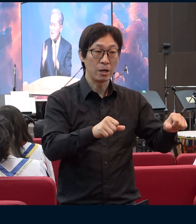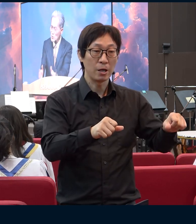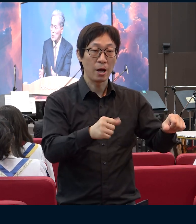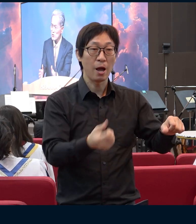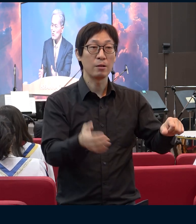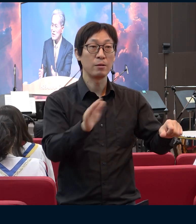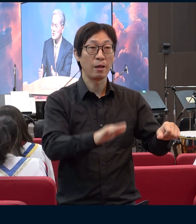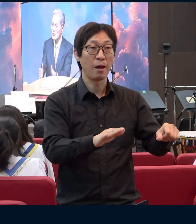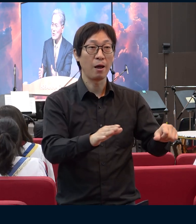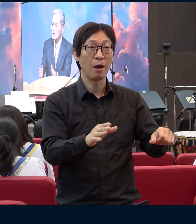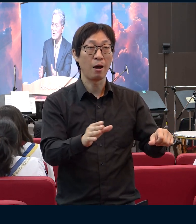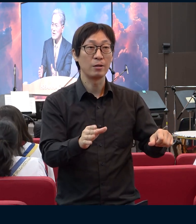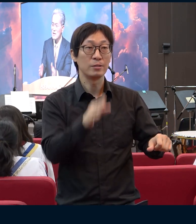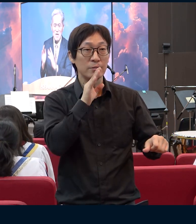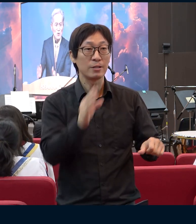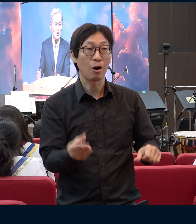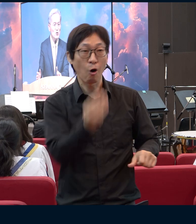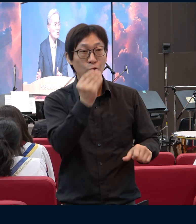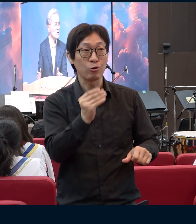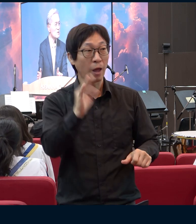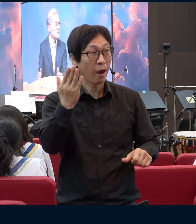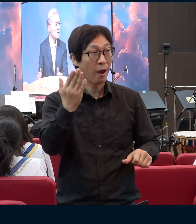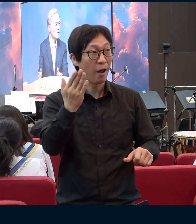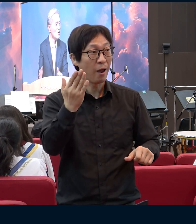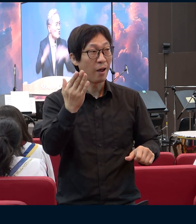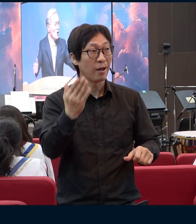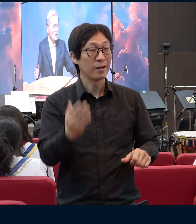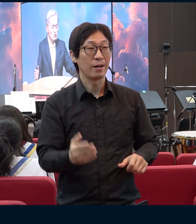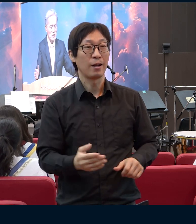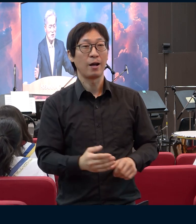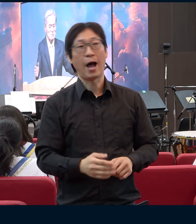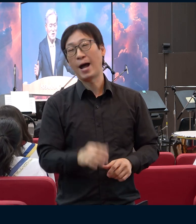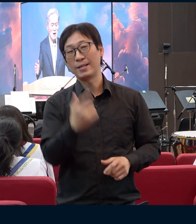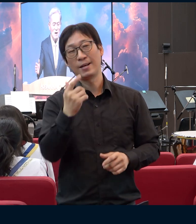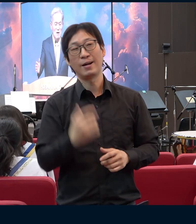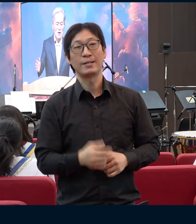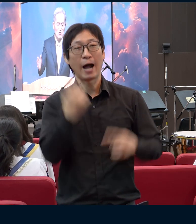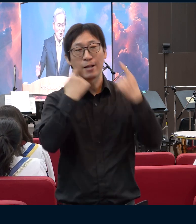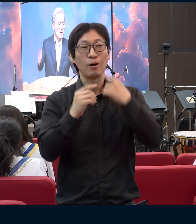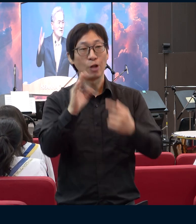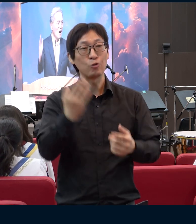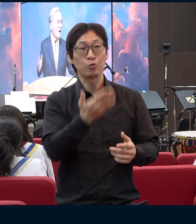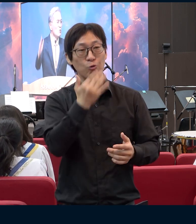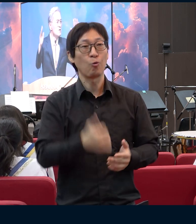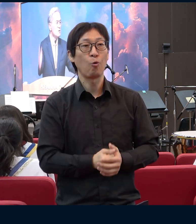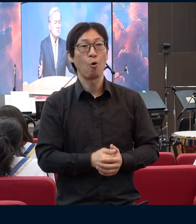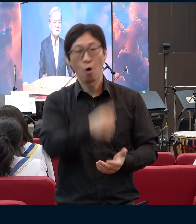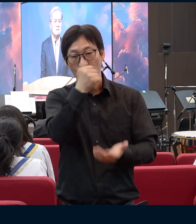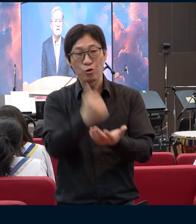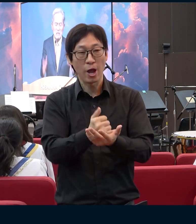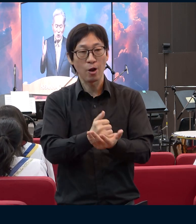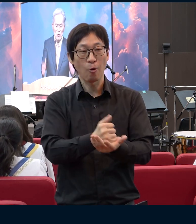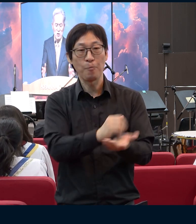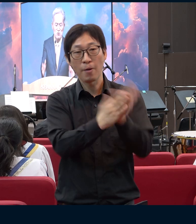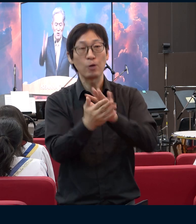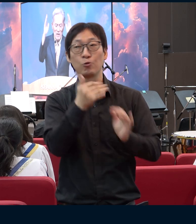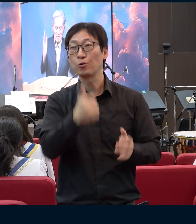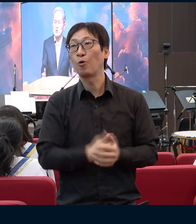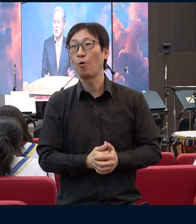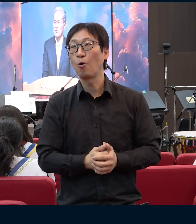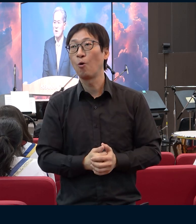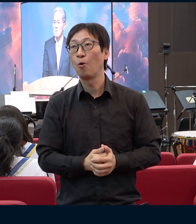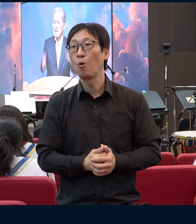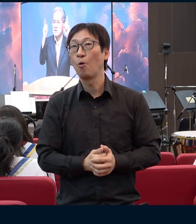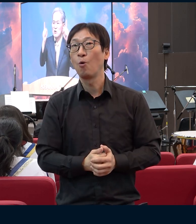아니라 세속일 수가 있어요. 상처일 수가 있습니다. 죄일 수 있습니다. 죄에게 당하고 씹히는 그런 것일